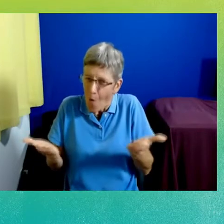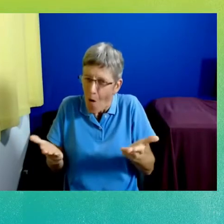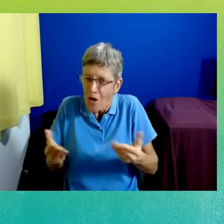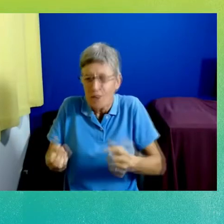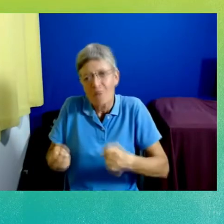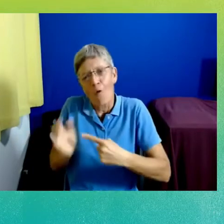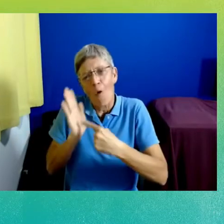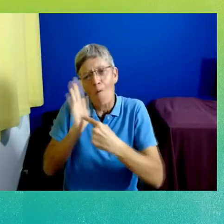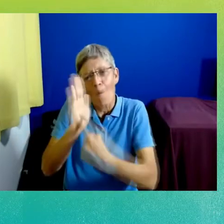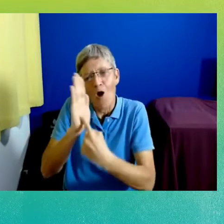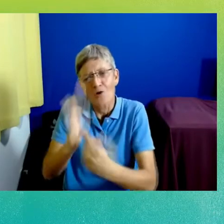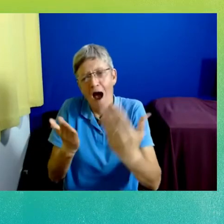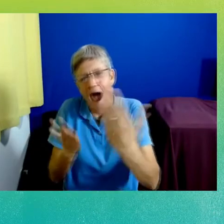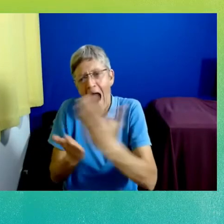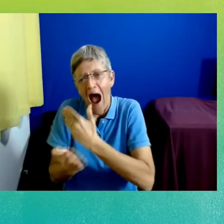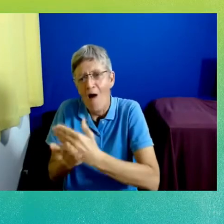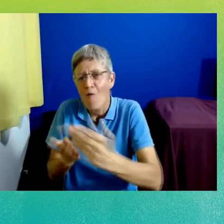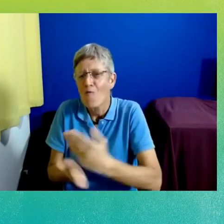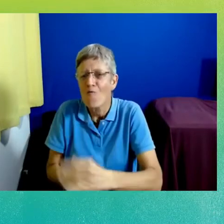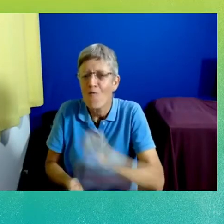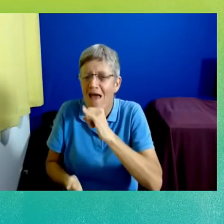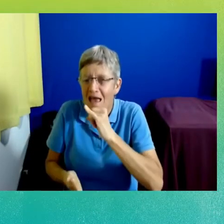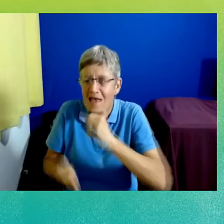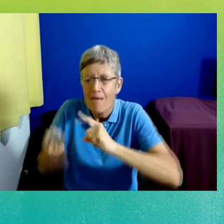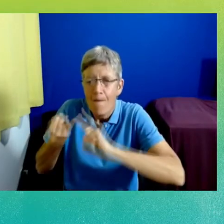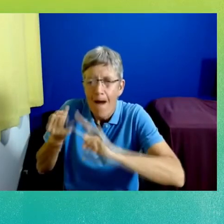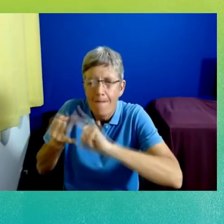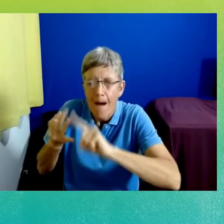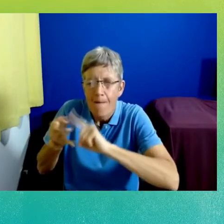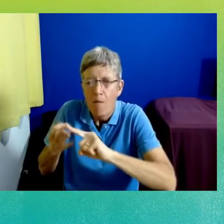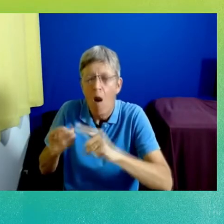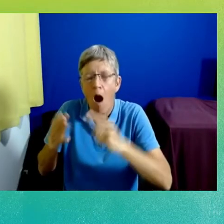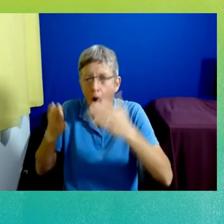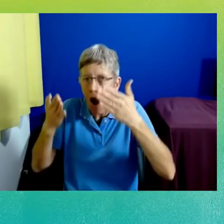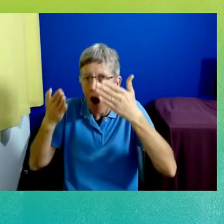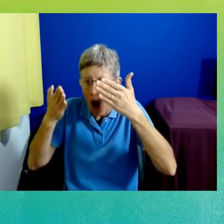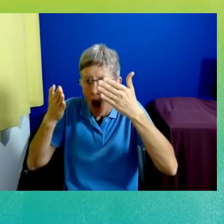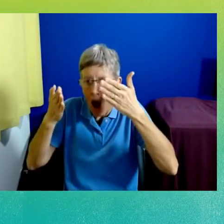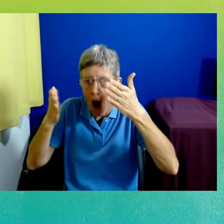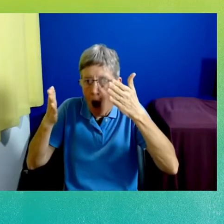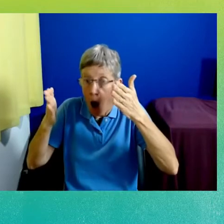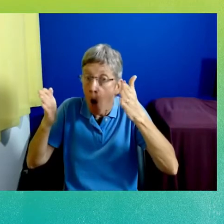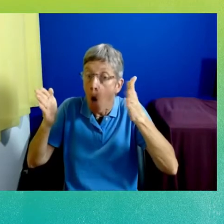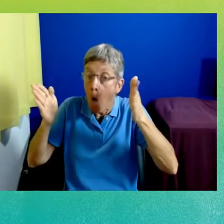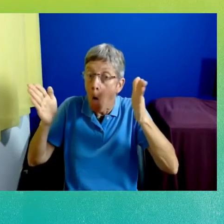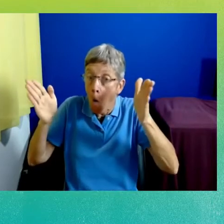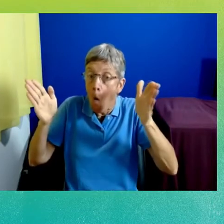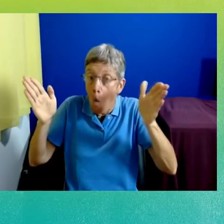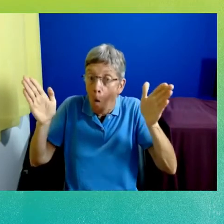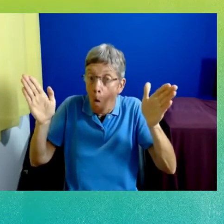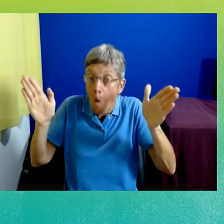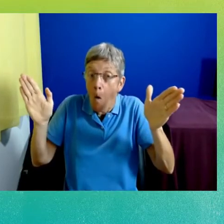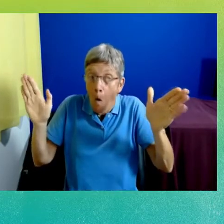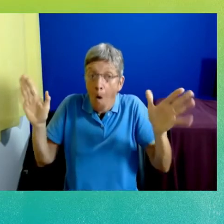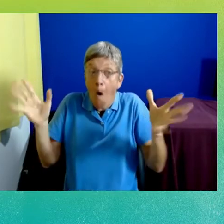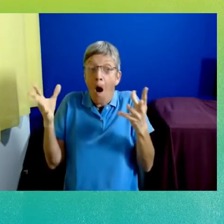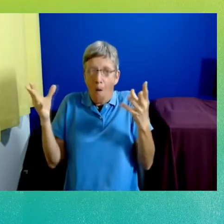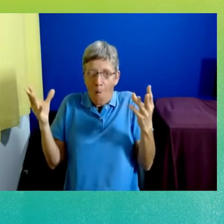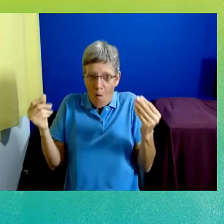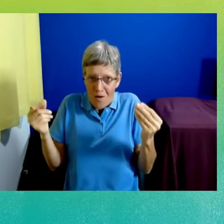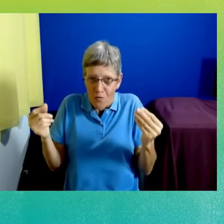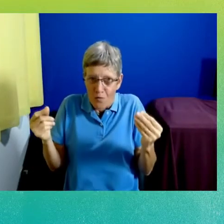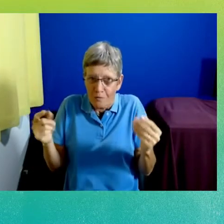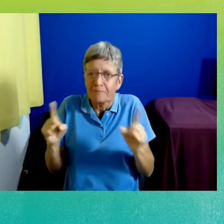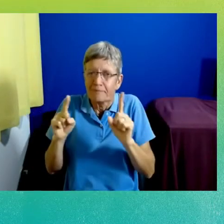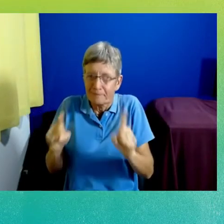Às vezes, a pessoa pensa que a literatura surda, ela está no livro. Mas aí,